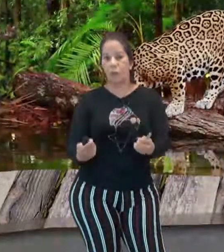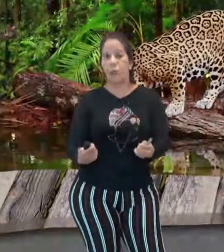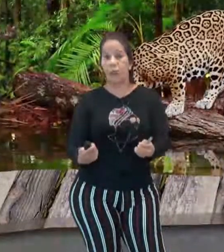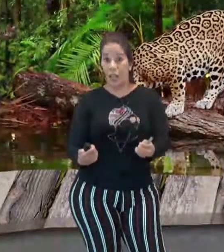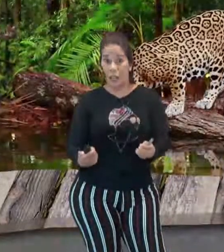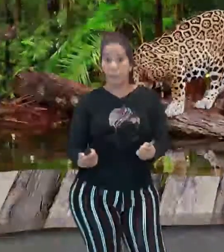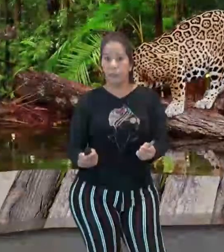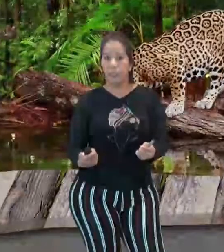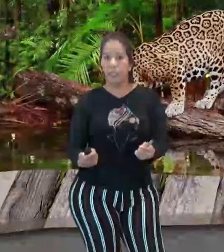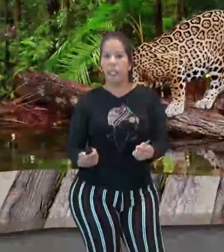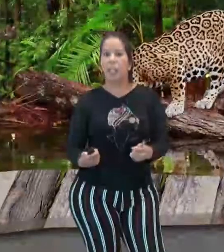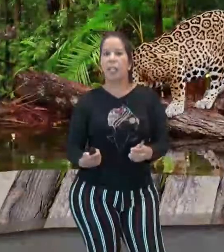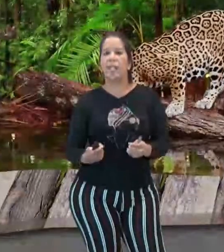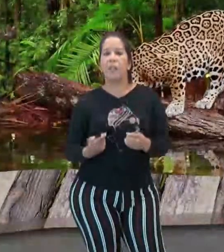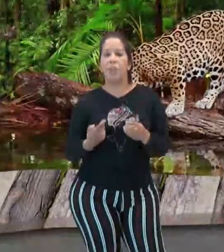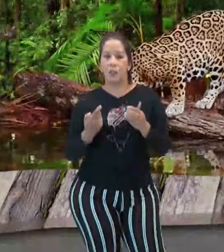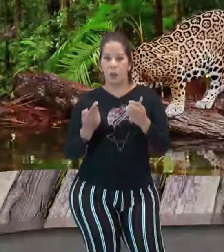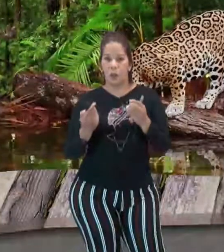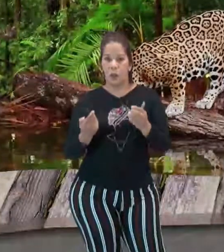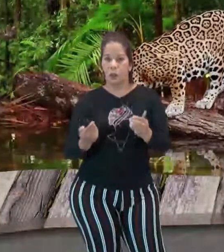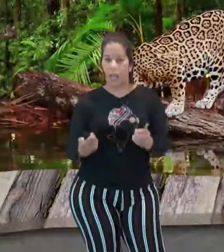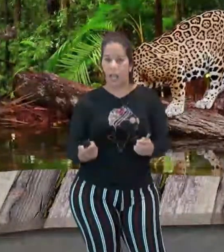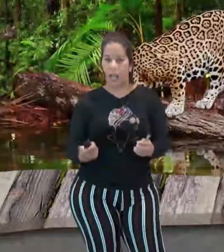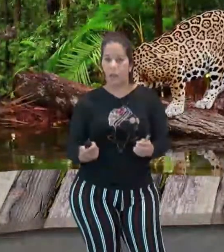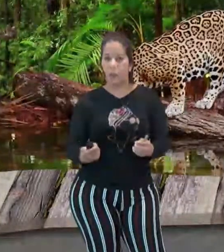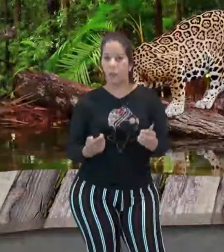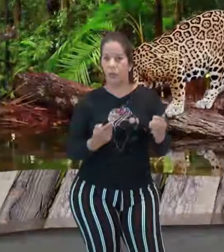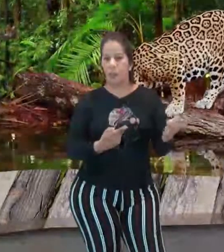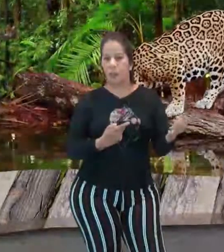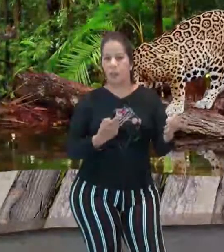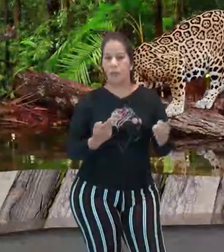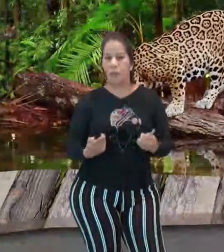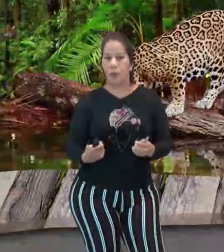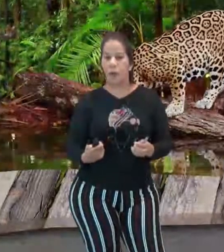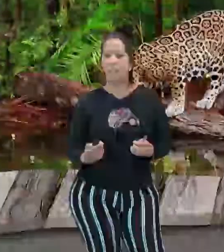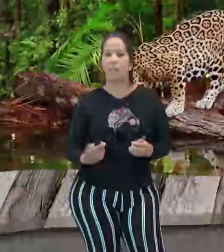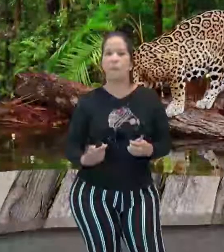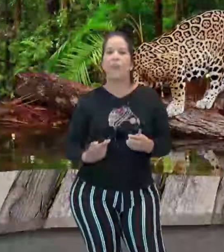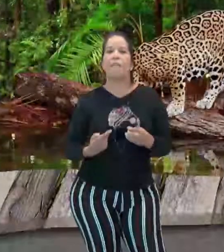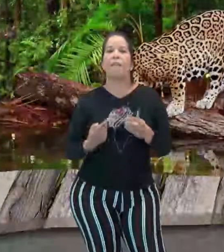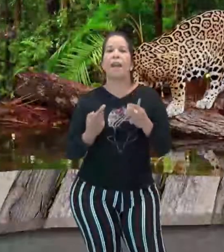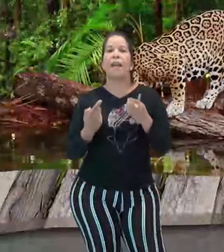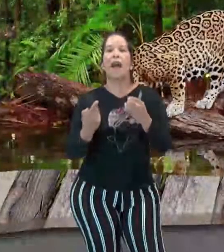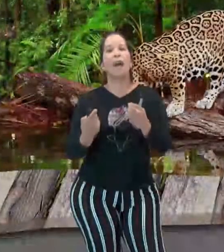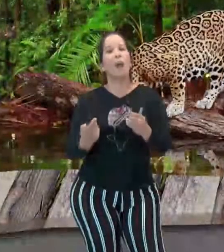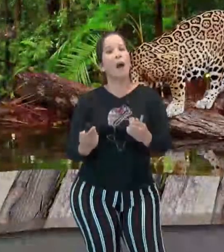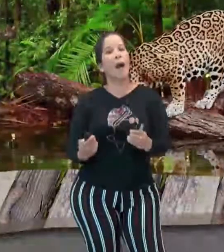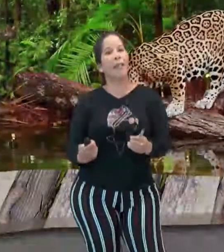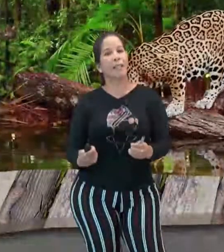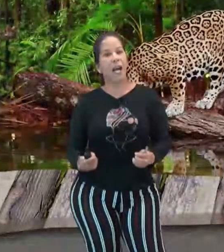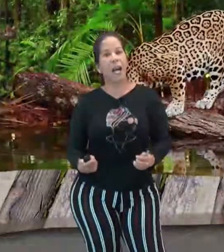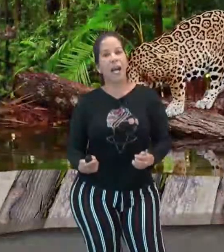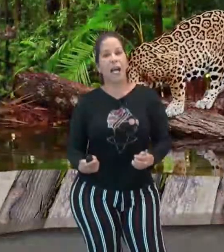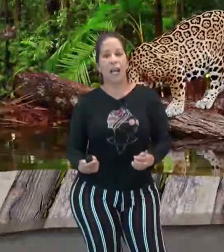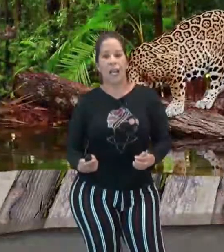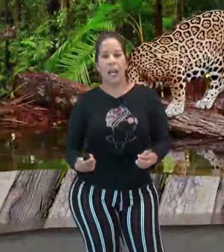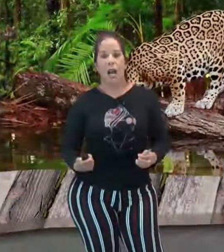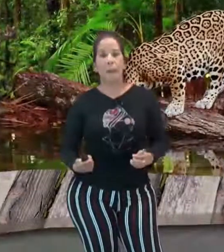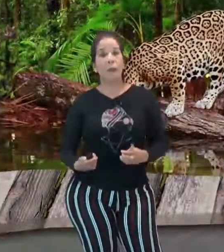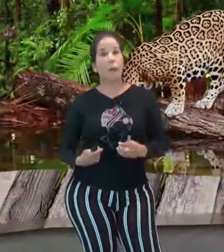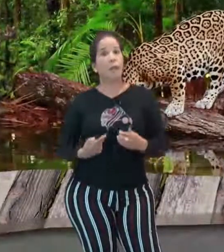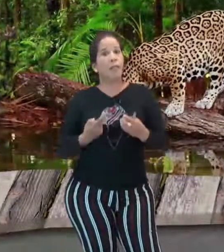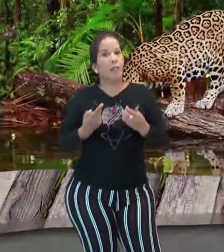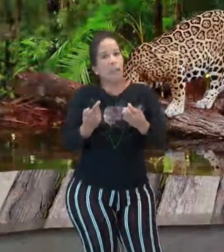ovócito secundário, e esse ovócito secundário, que sofreu o processo de meiose, vai aguardar